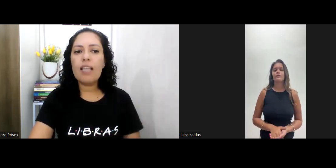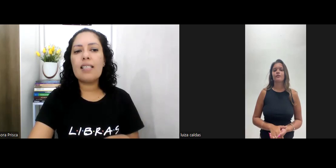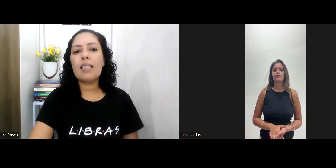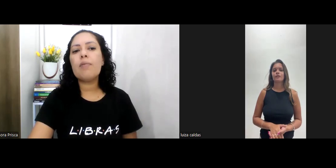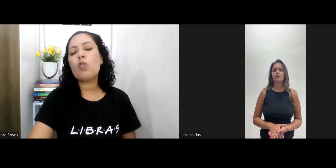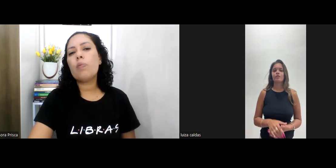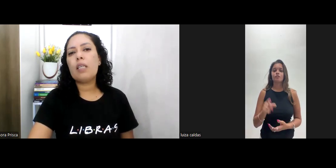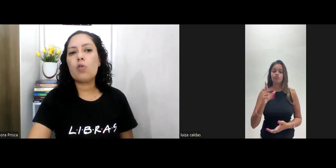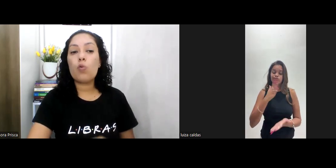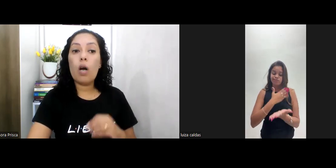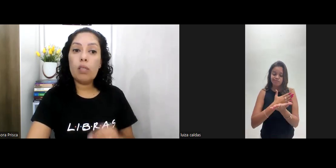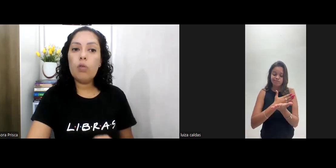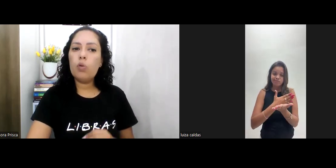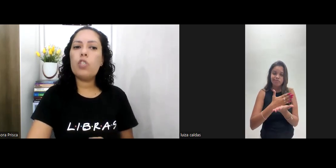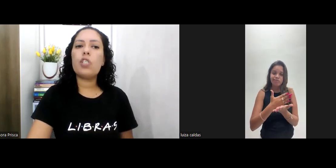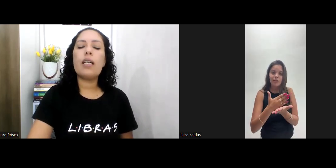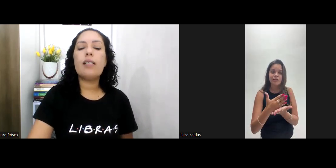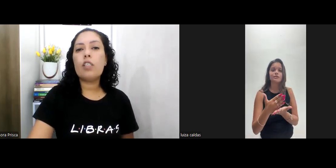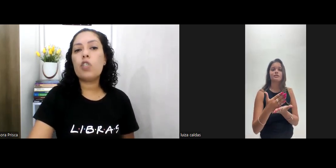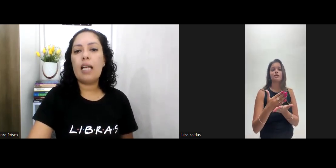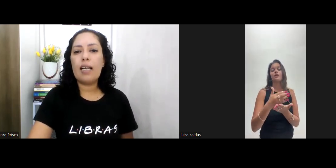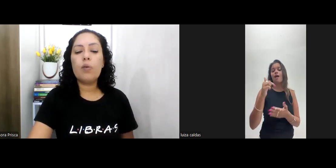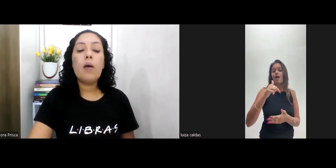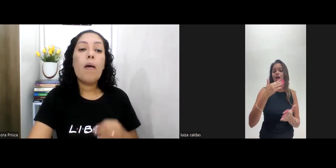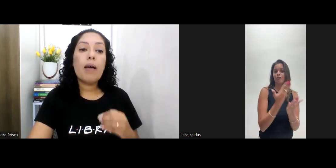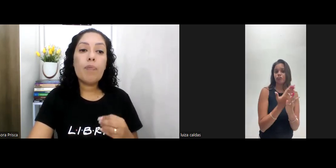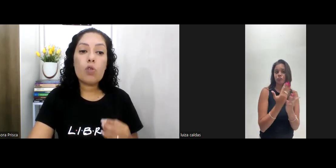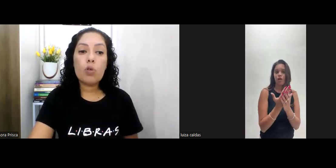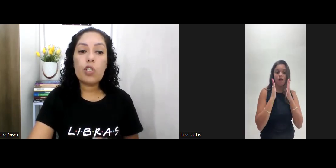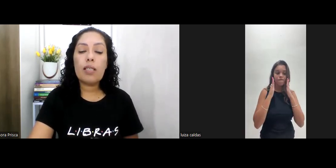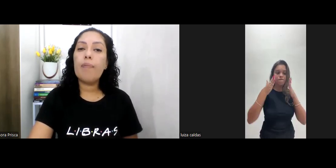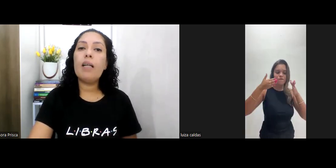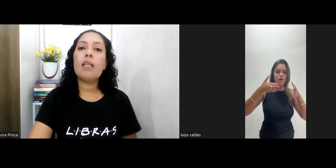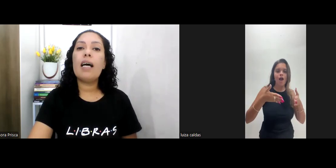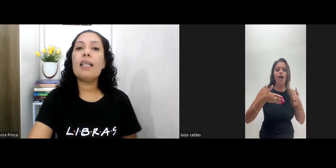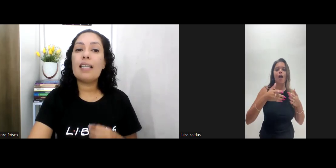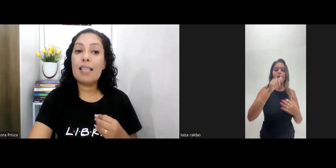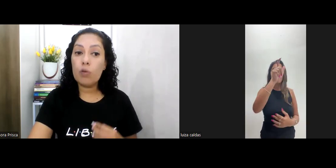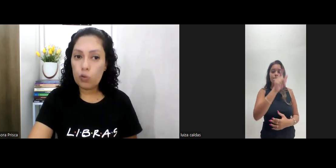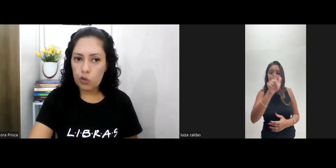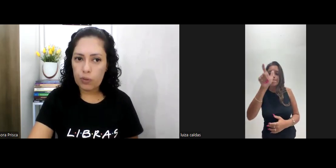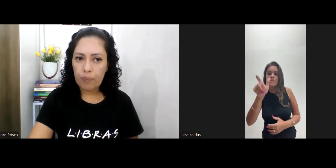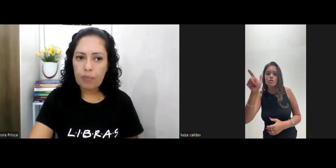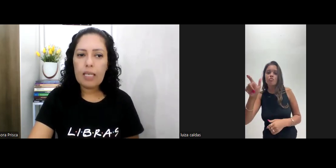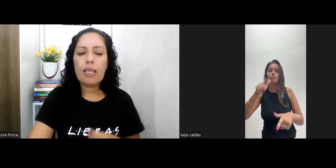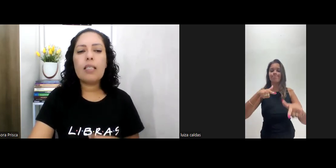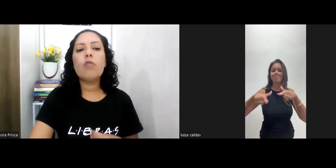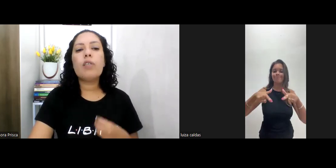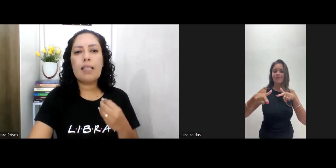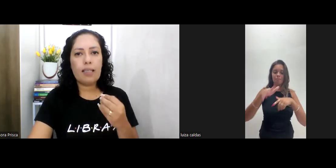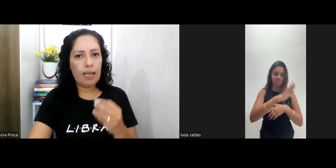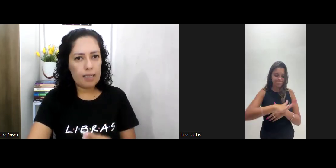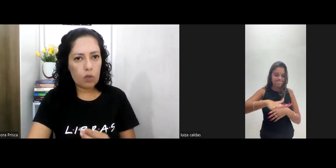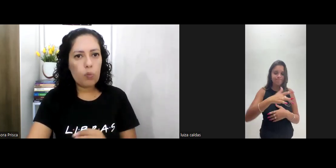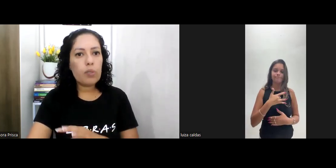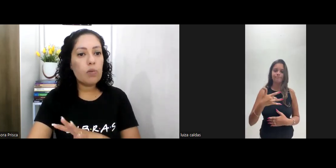ali fala exatamente sobre isso. O aulão hoje, ele é destinado para pessoas que trabalham na área da saúde. Então,